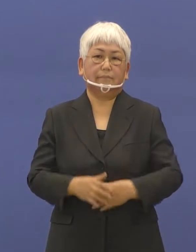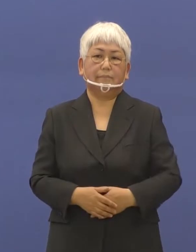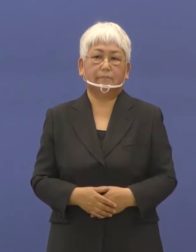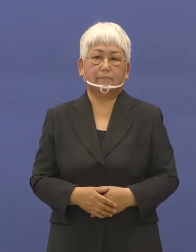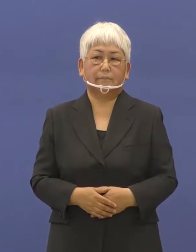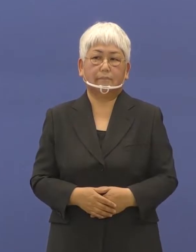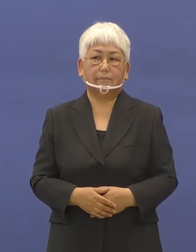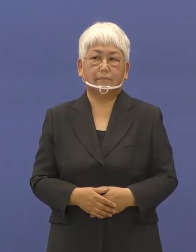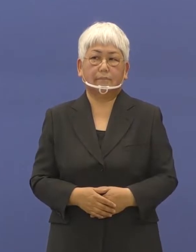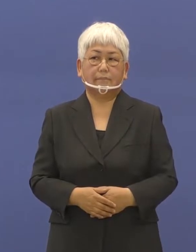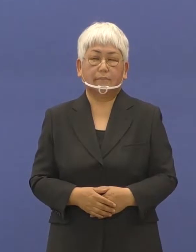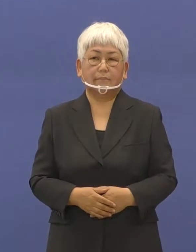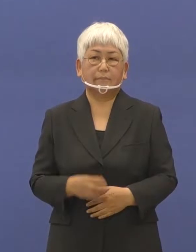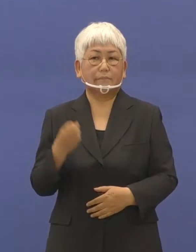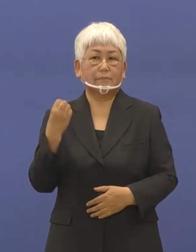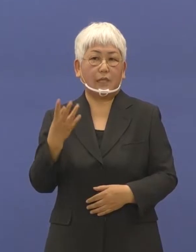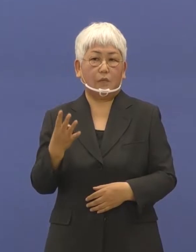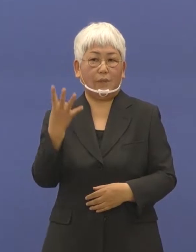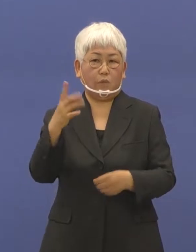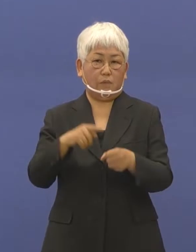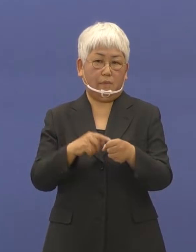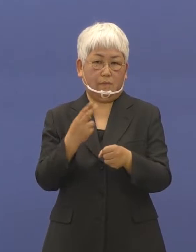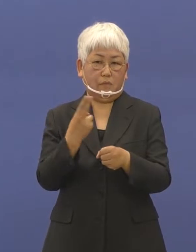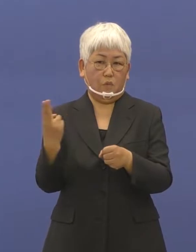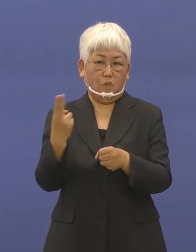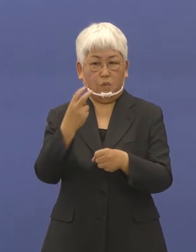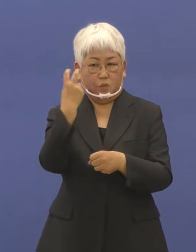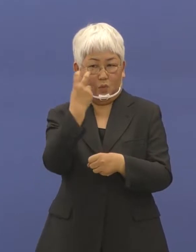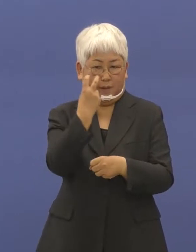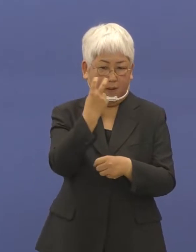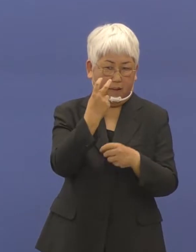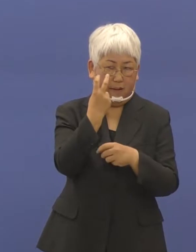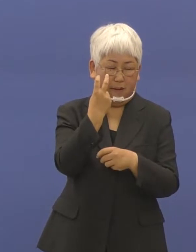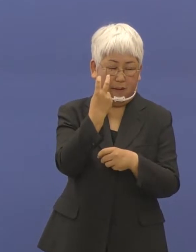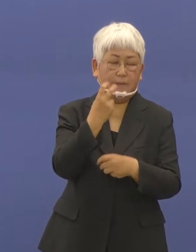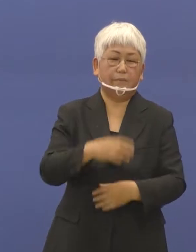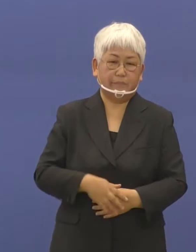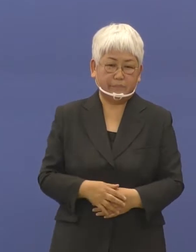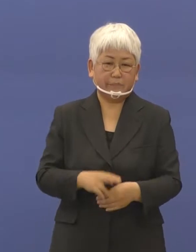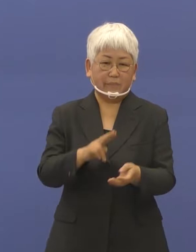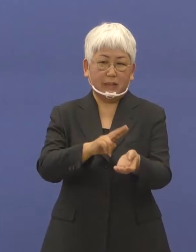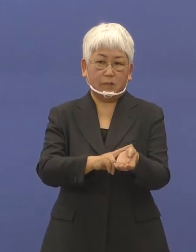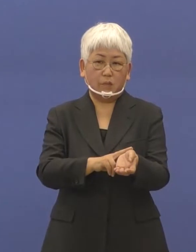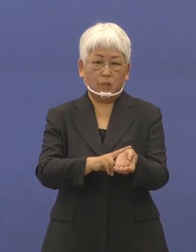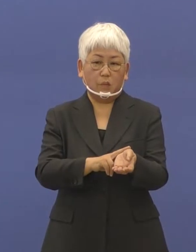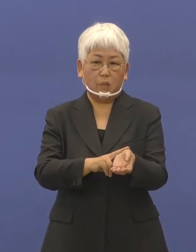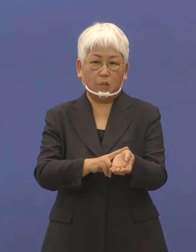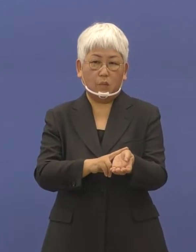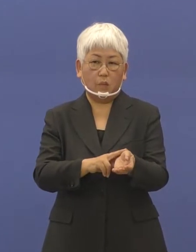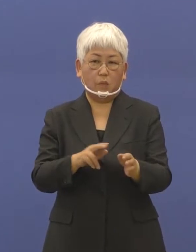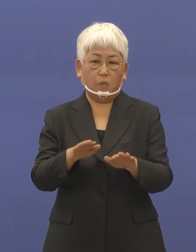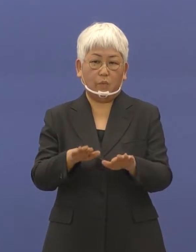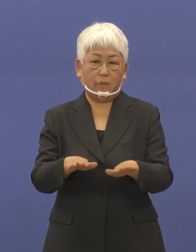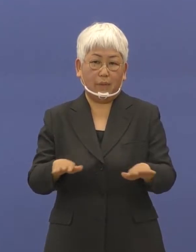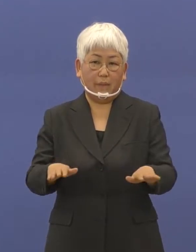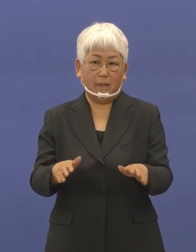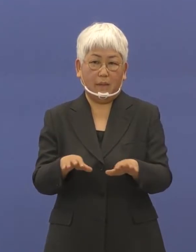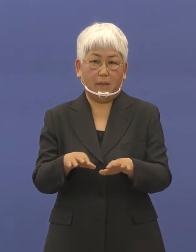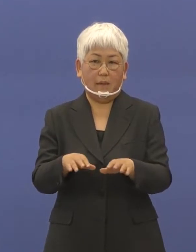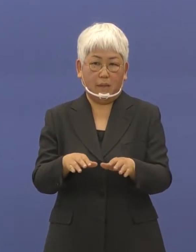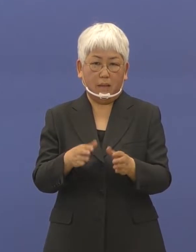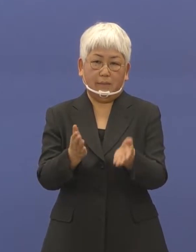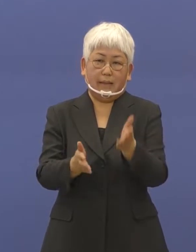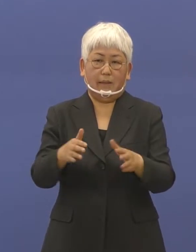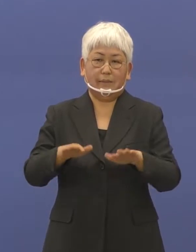令和4年度の調査では県内の医療的ケア児が253人